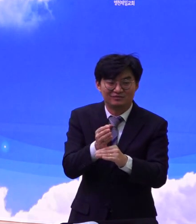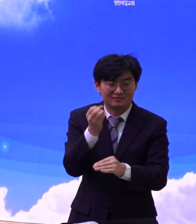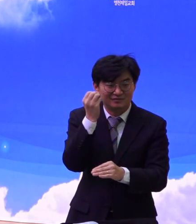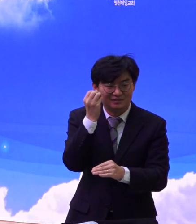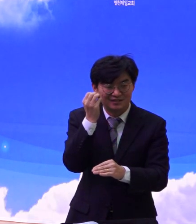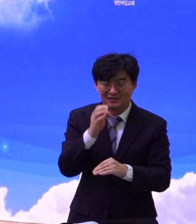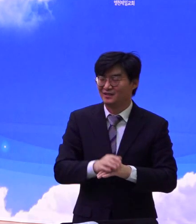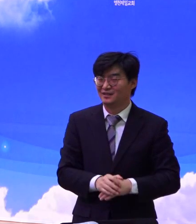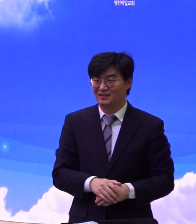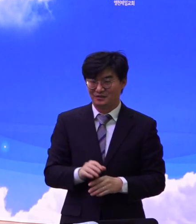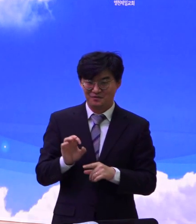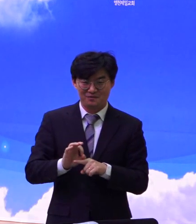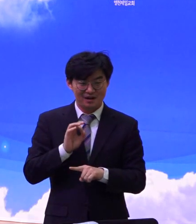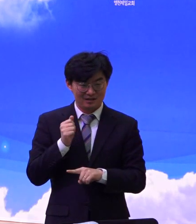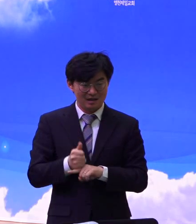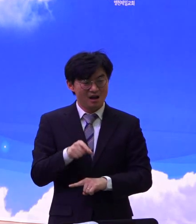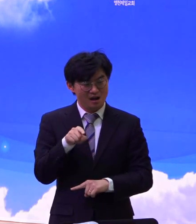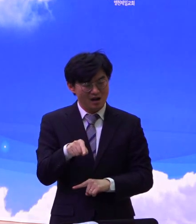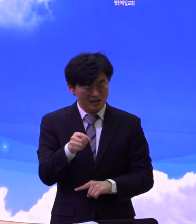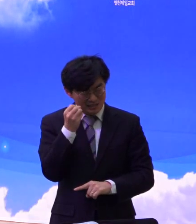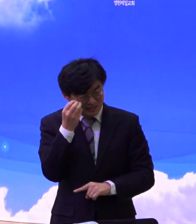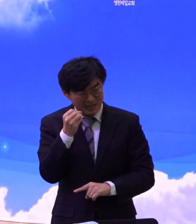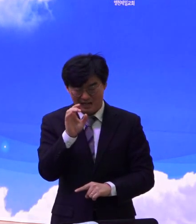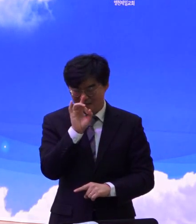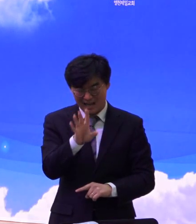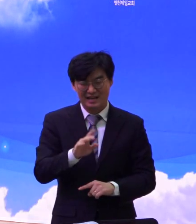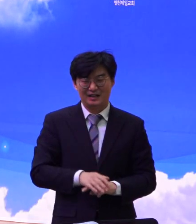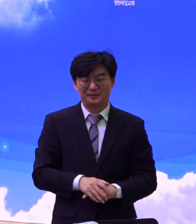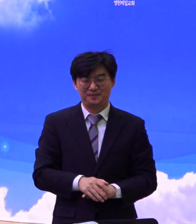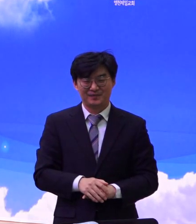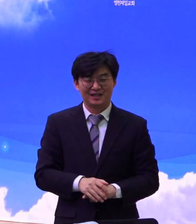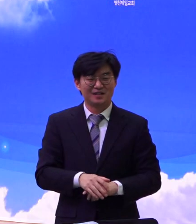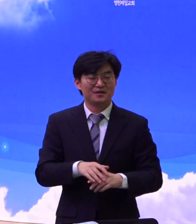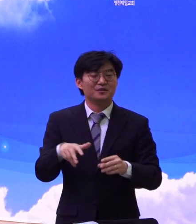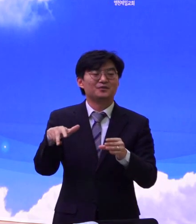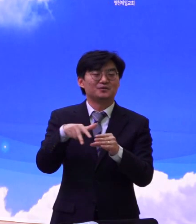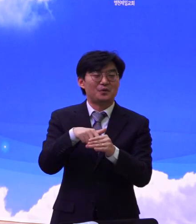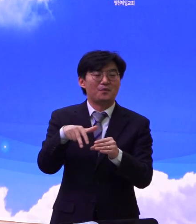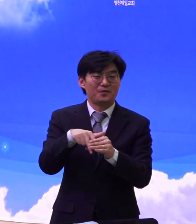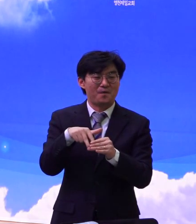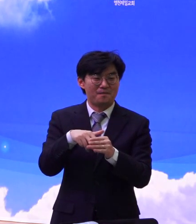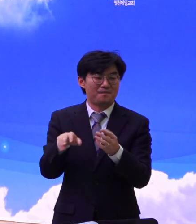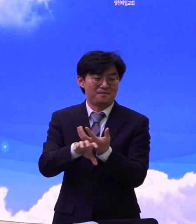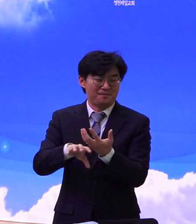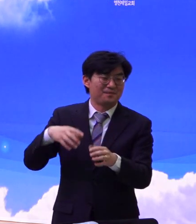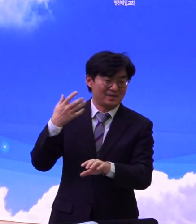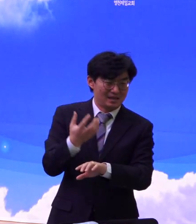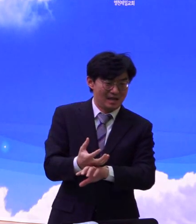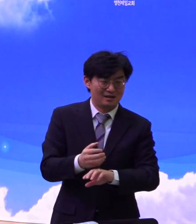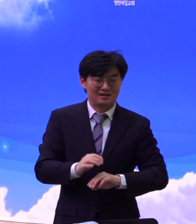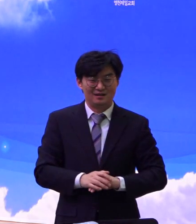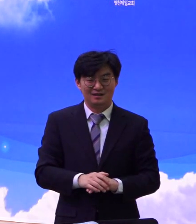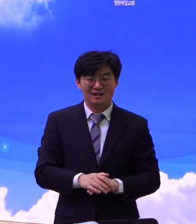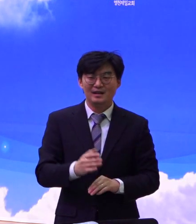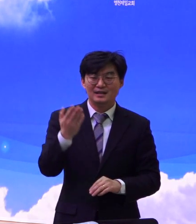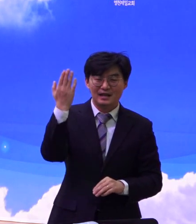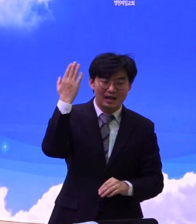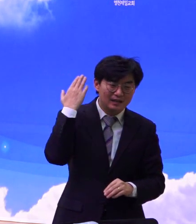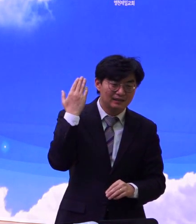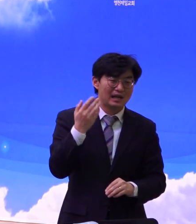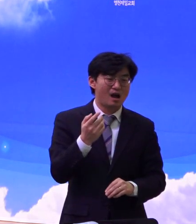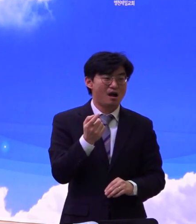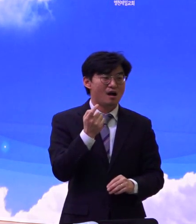히스기야 왕이 여러 가지 종교 개혁을 했지만 산당도 주상도 깨뜨리고